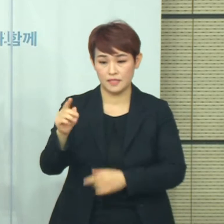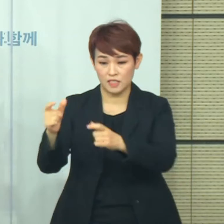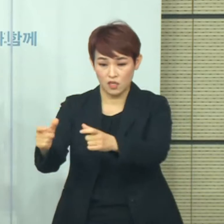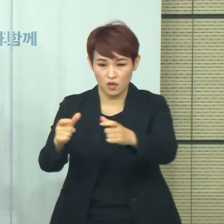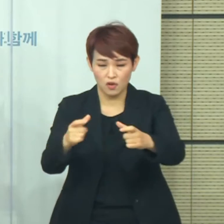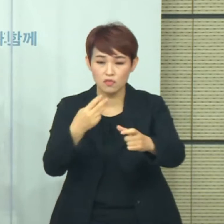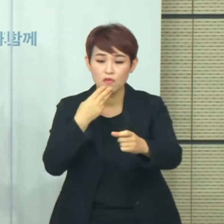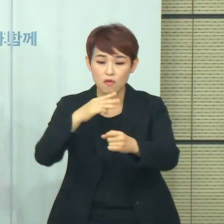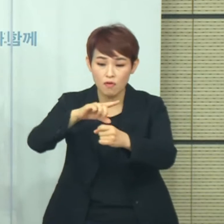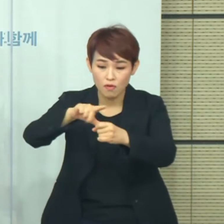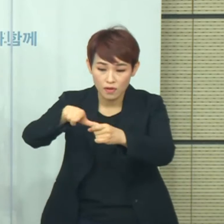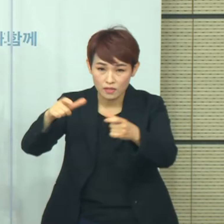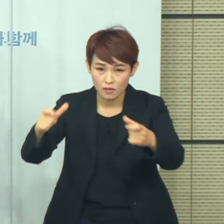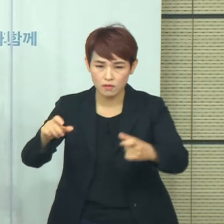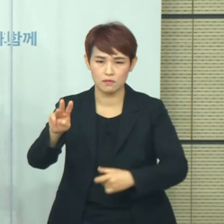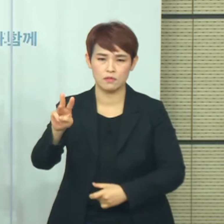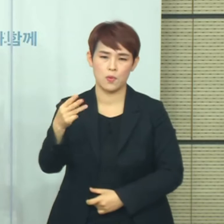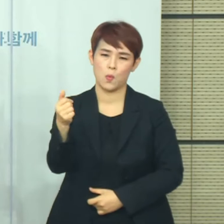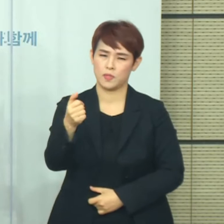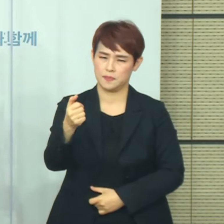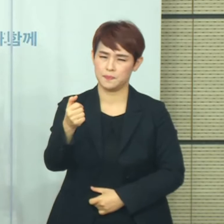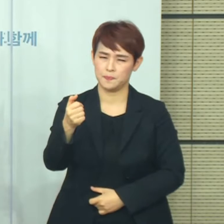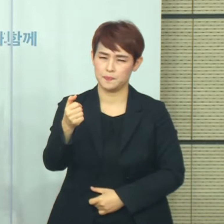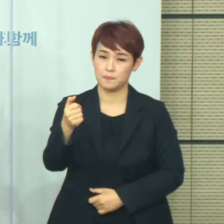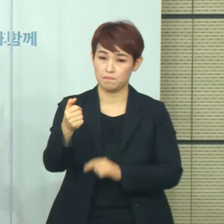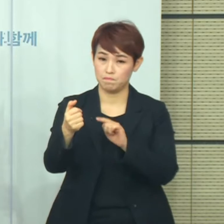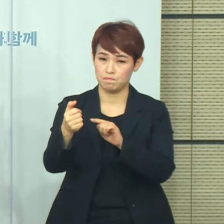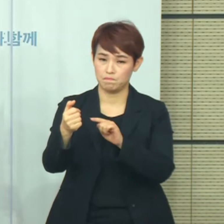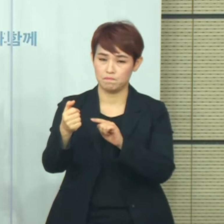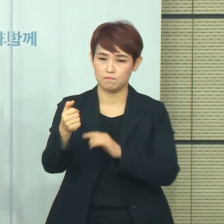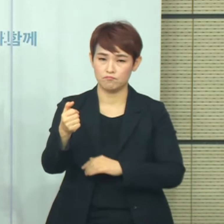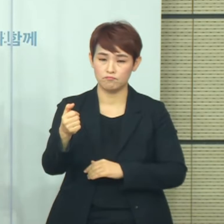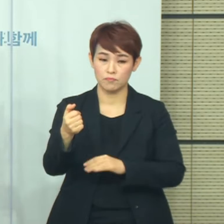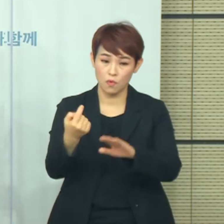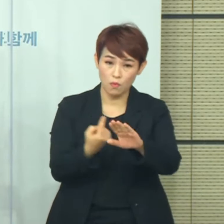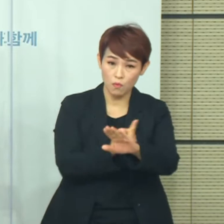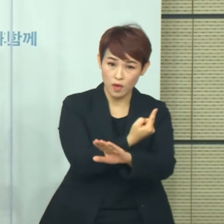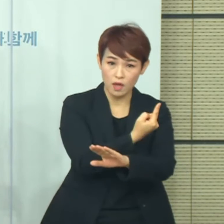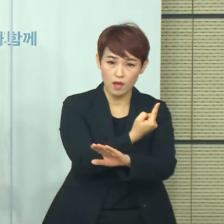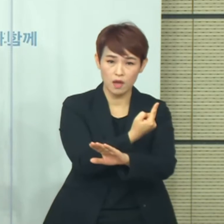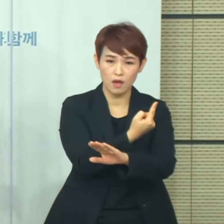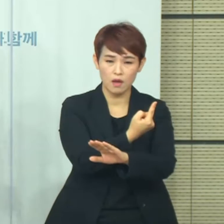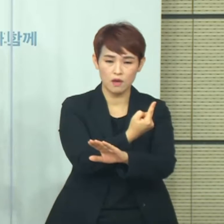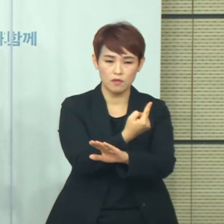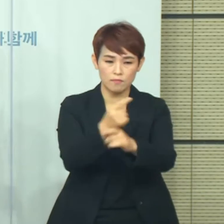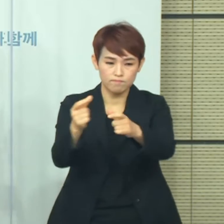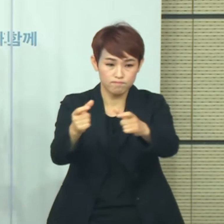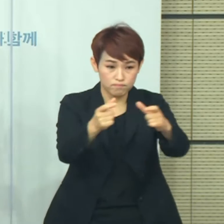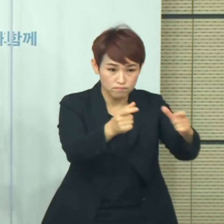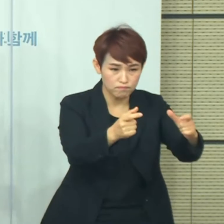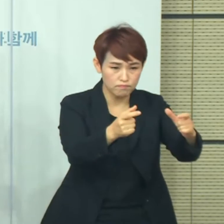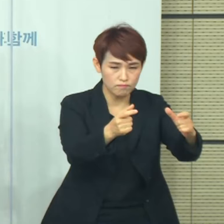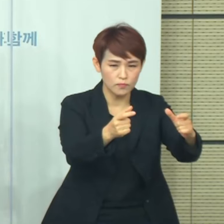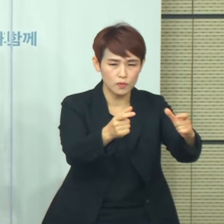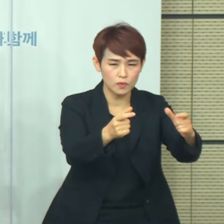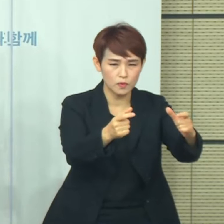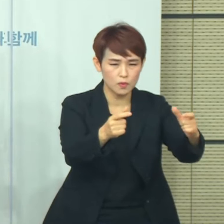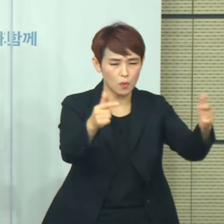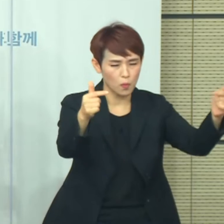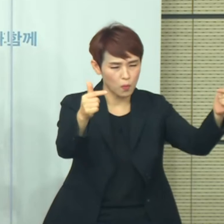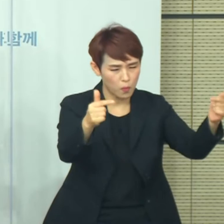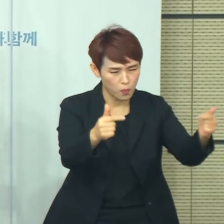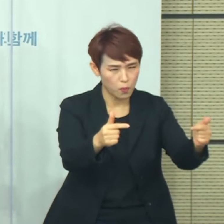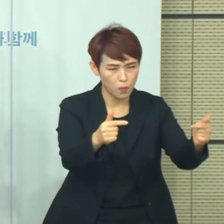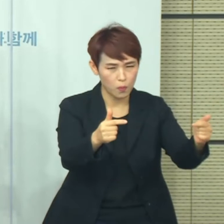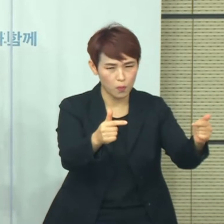지역적으로 수도권은 약 350명 수준으로 감소하였고, 비수도권 역시 권역별 등락은 있으나